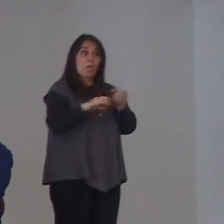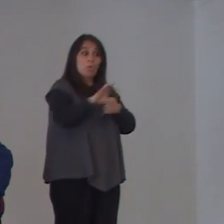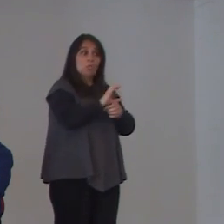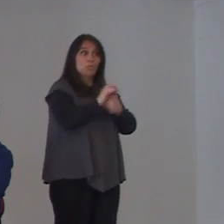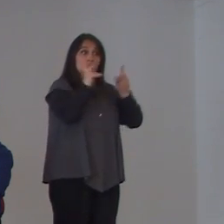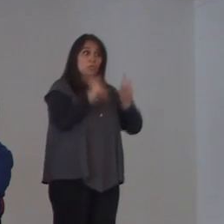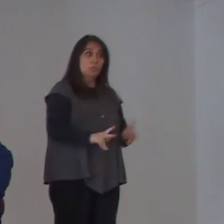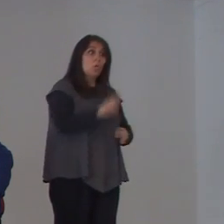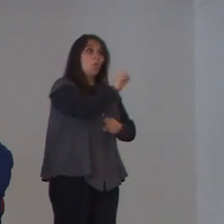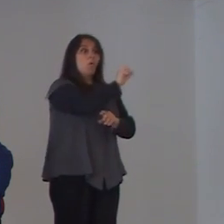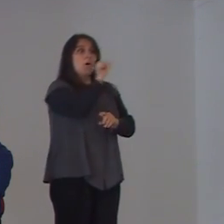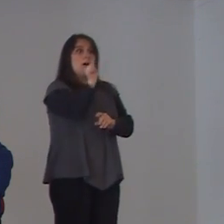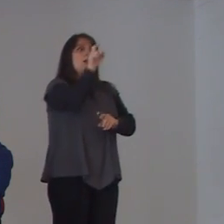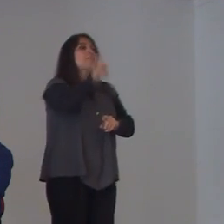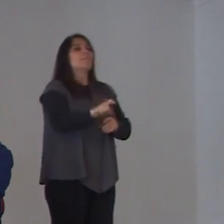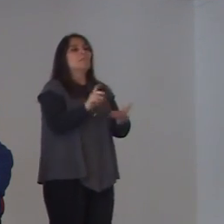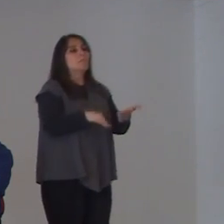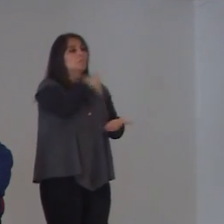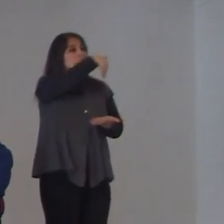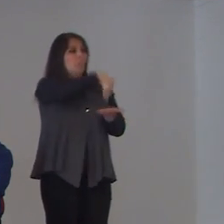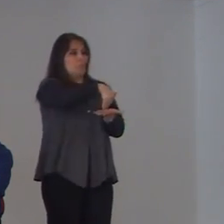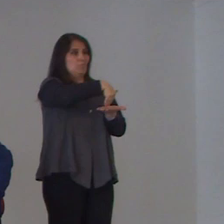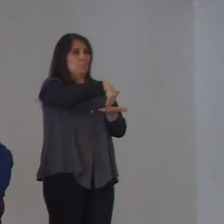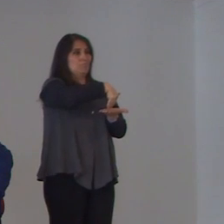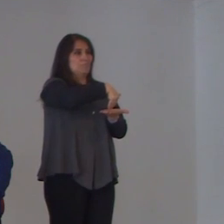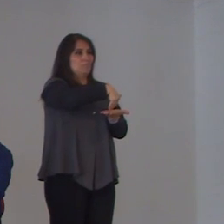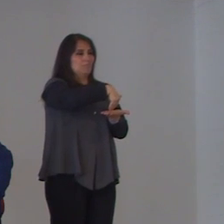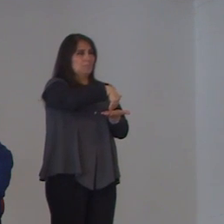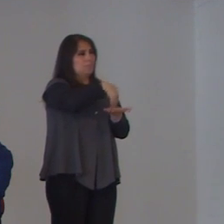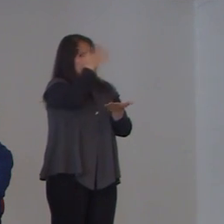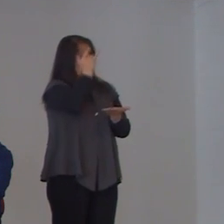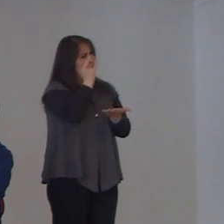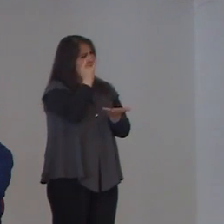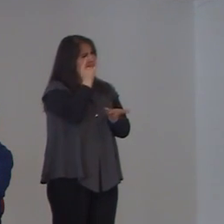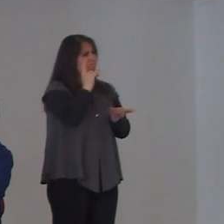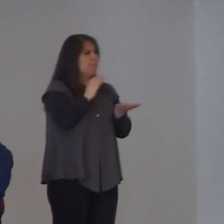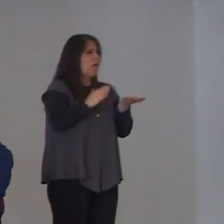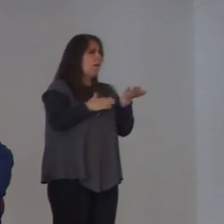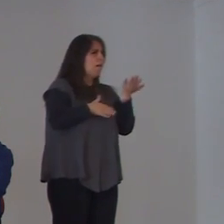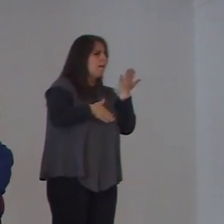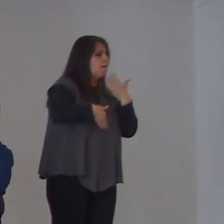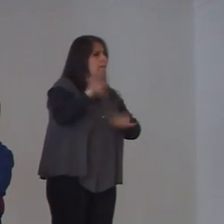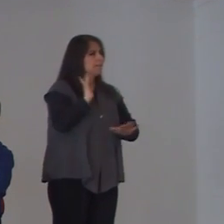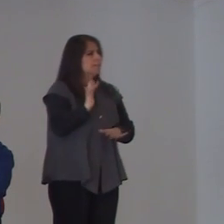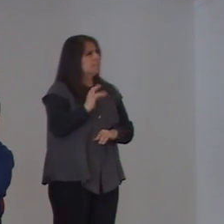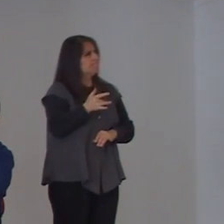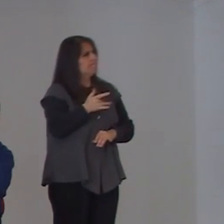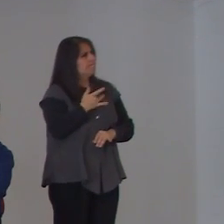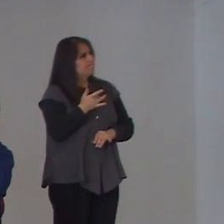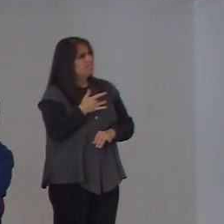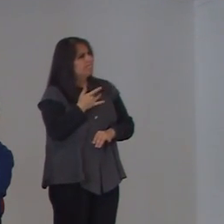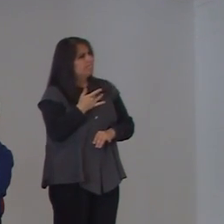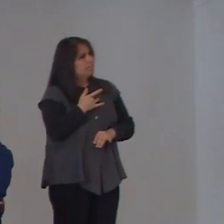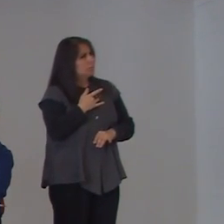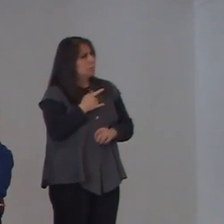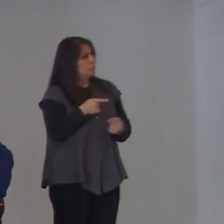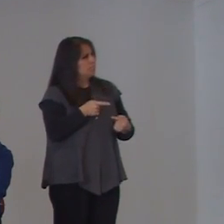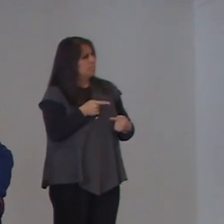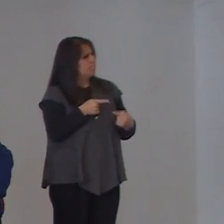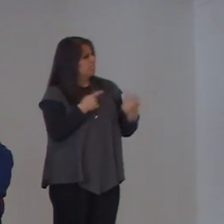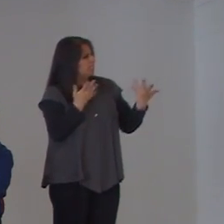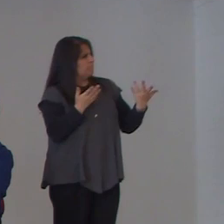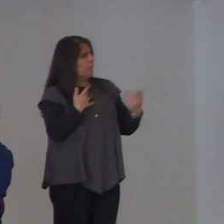tenemos que tomar postura, porque a veces siento que entramos en una falsa rivalidad de